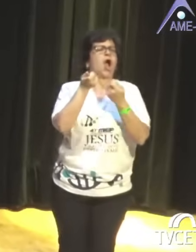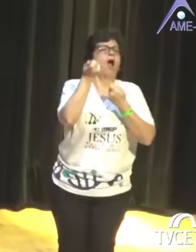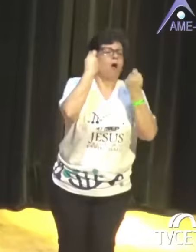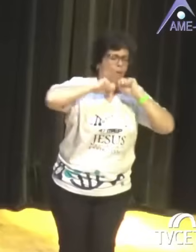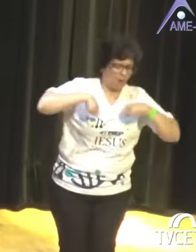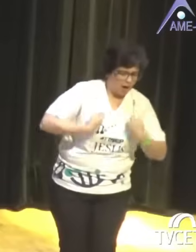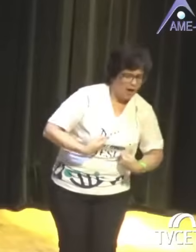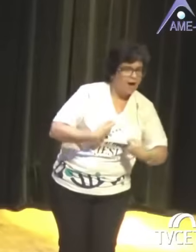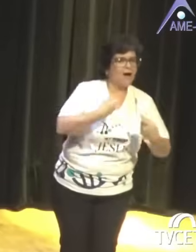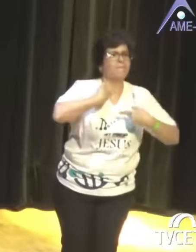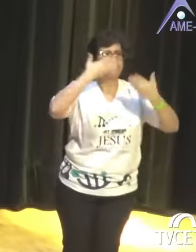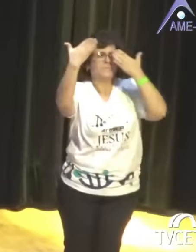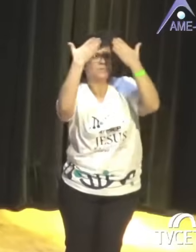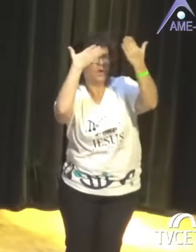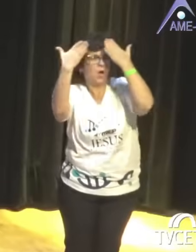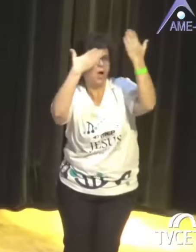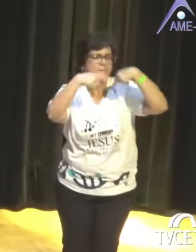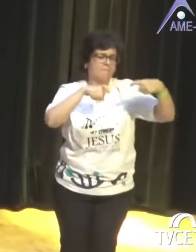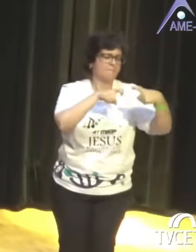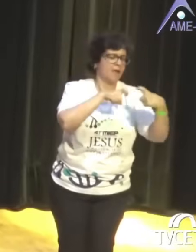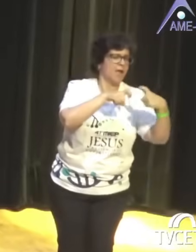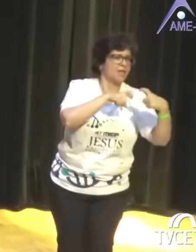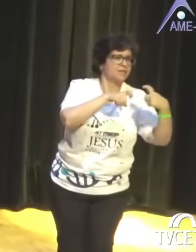antropologia psicologia